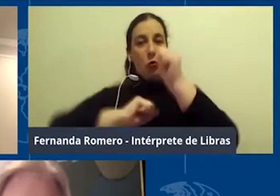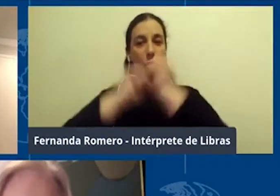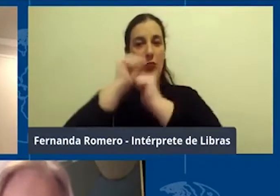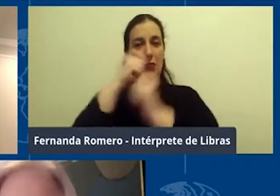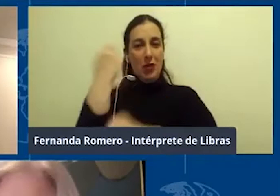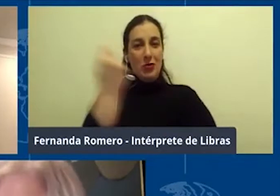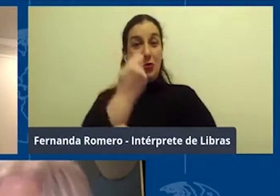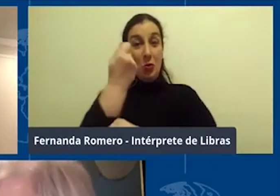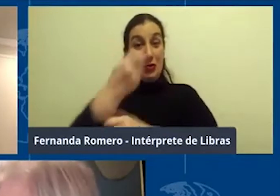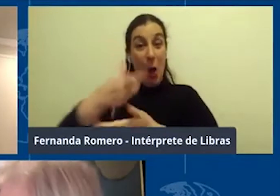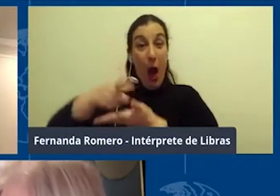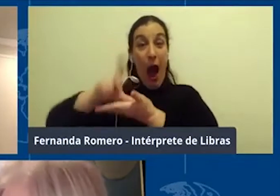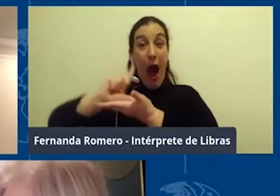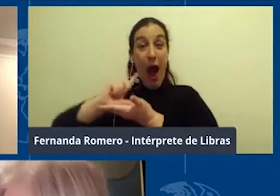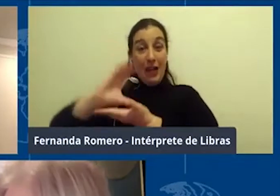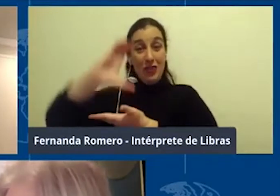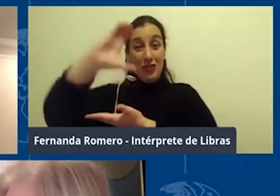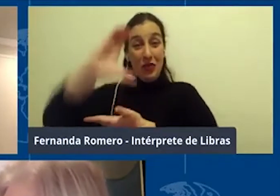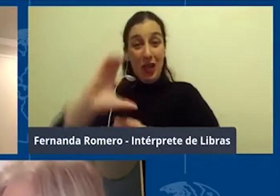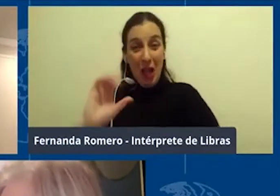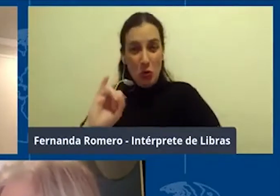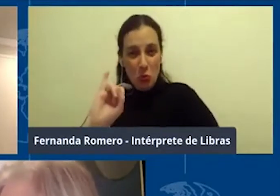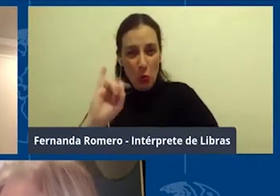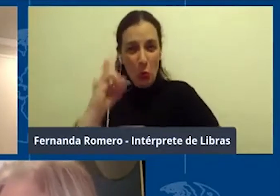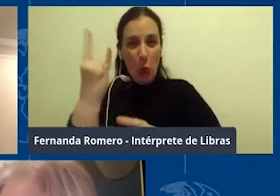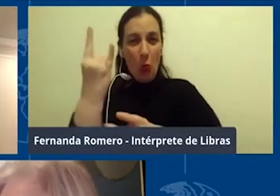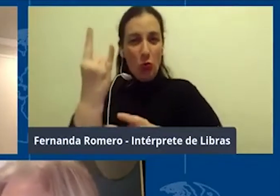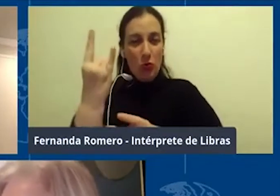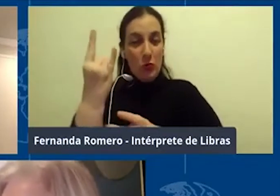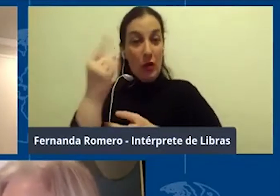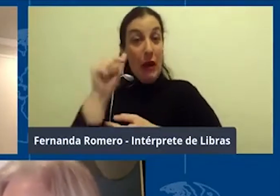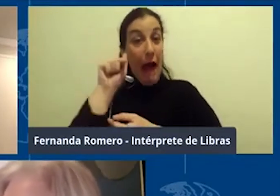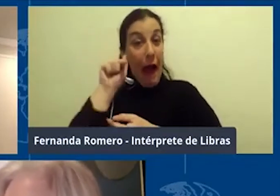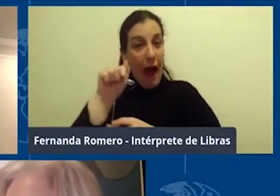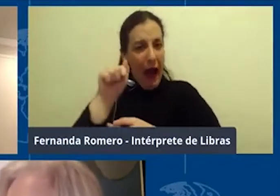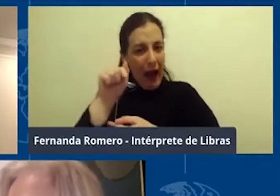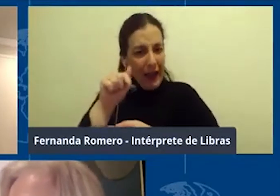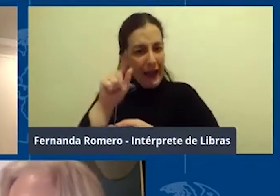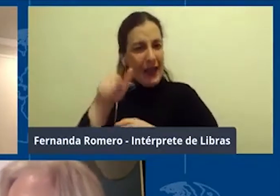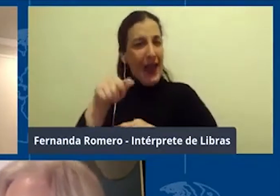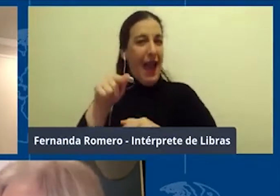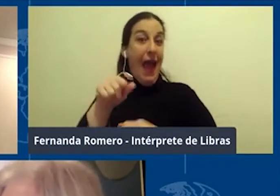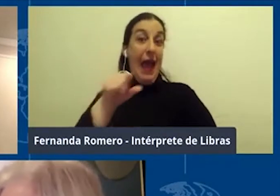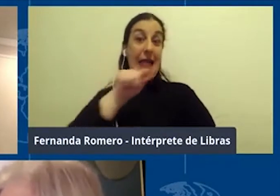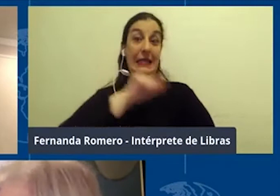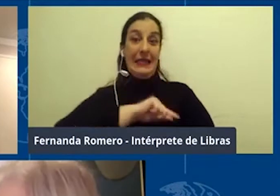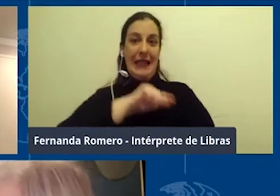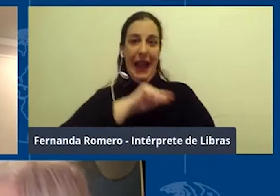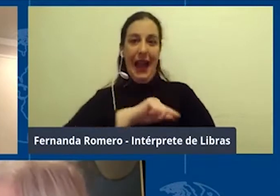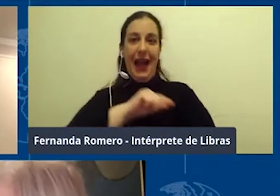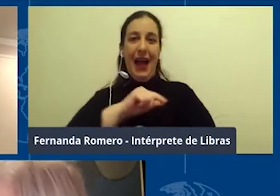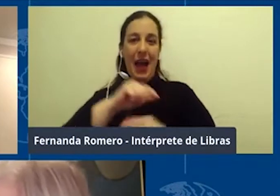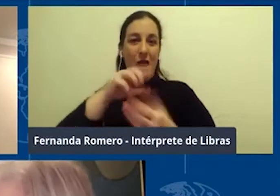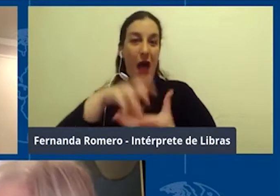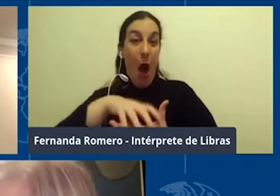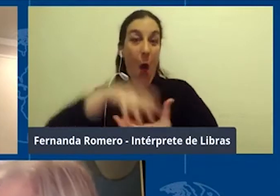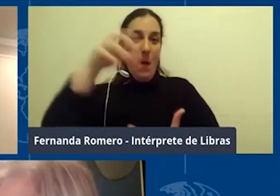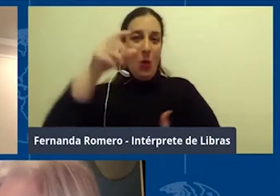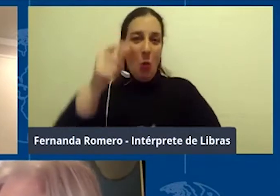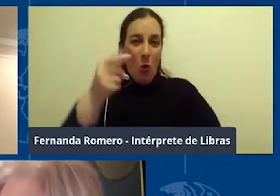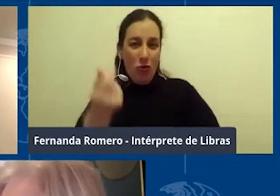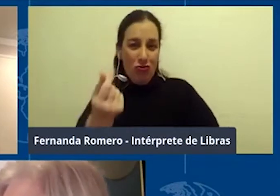de chegar ao consumidor final, o que resulta em geração direta de renda em nosso estado. Além